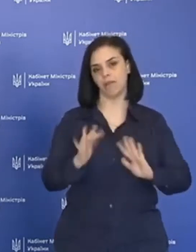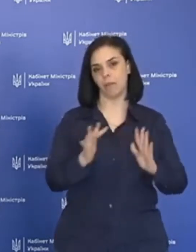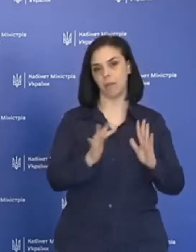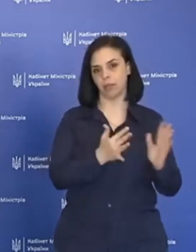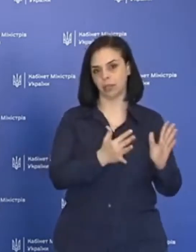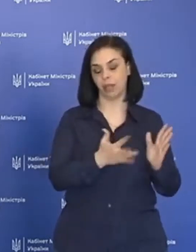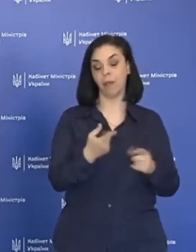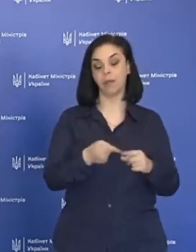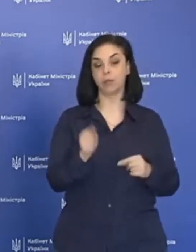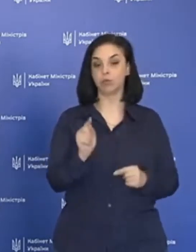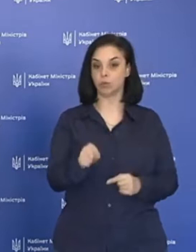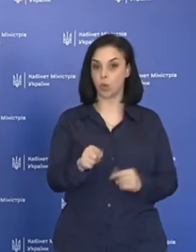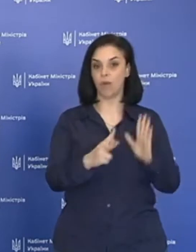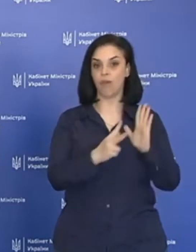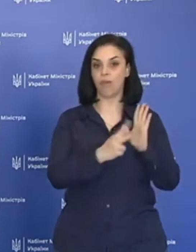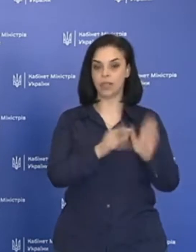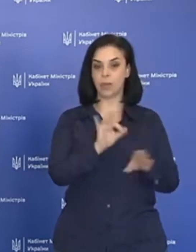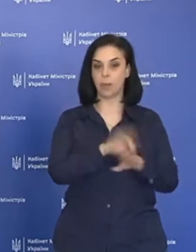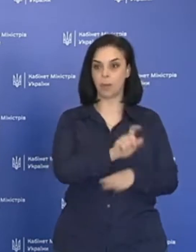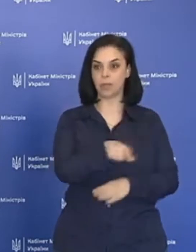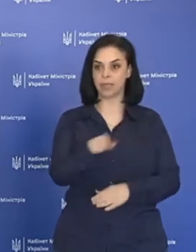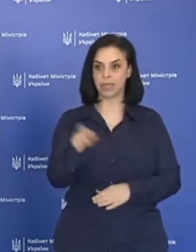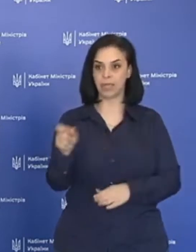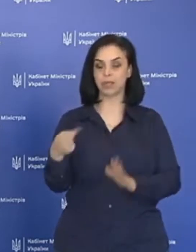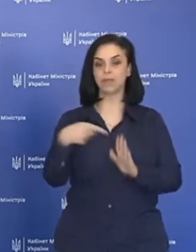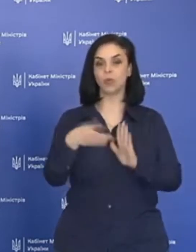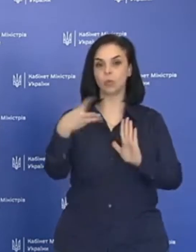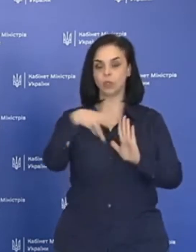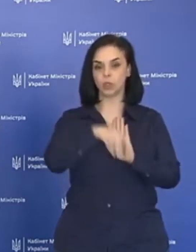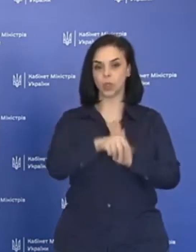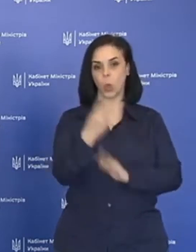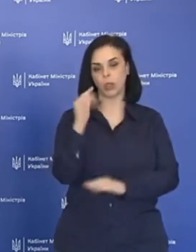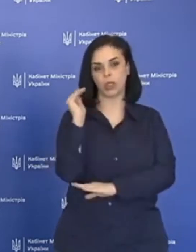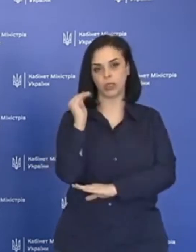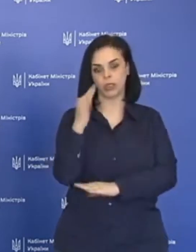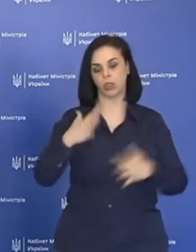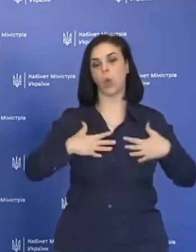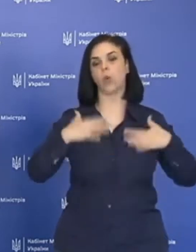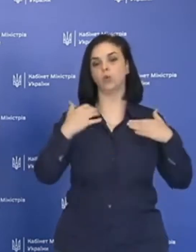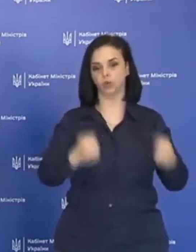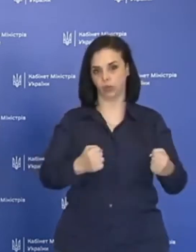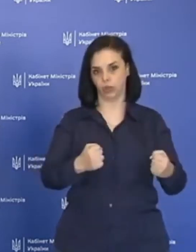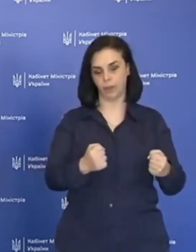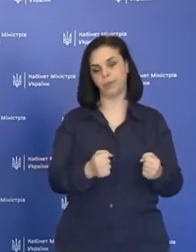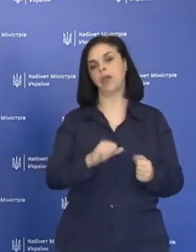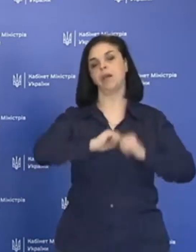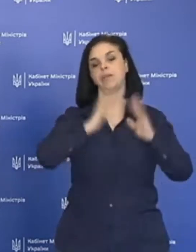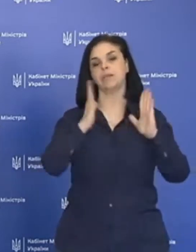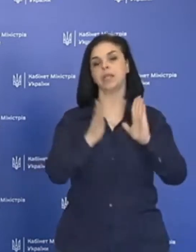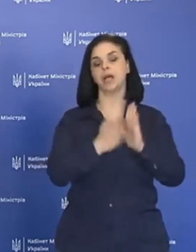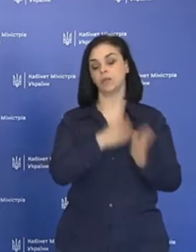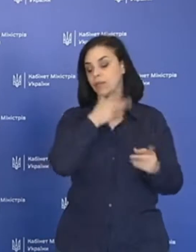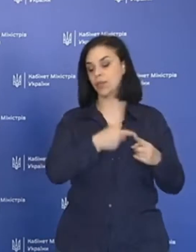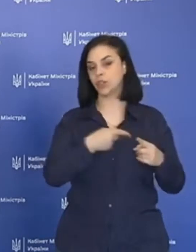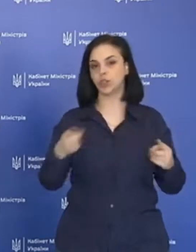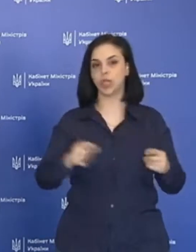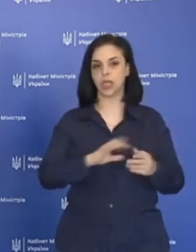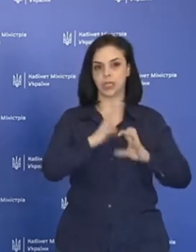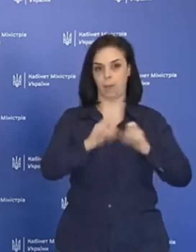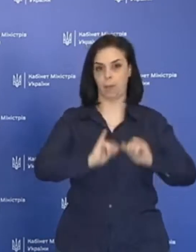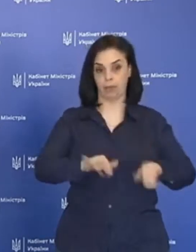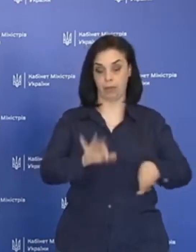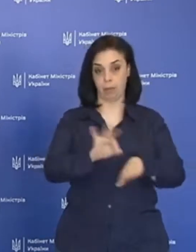випадків. При цьому 8 пацієнтів, у тому числі одна дитина, одужана. Загалом за весь час